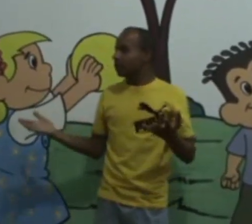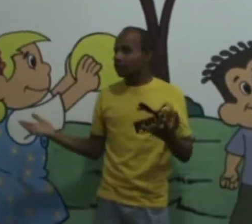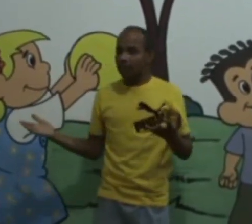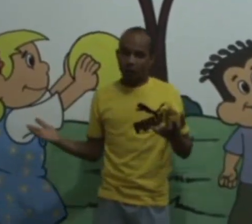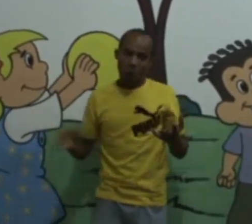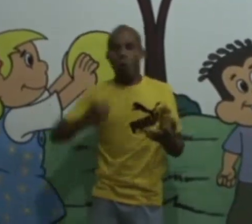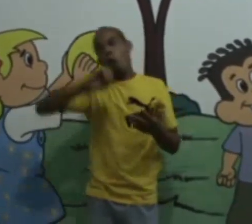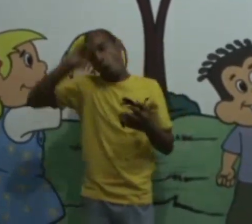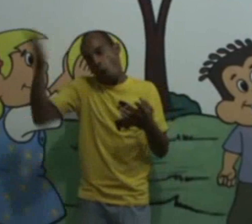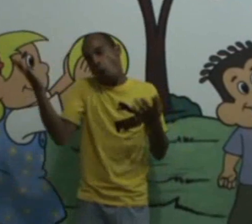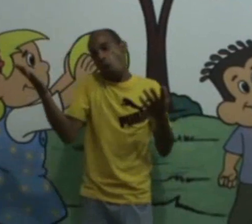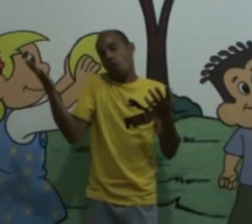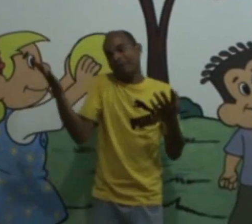professora, tenho de fazer xixi.